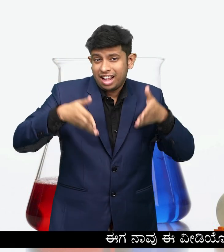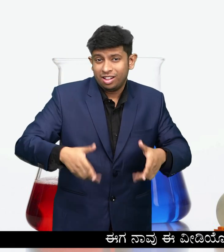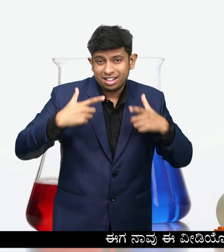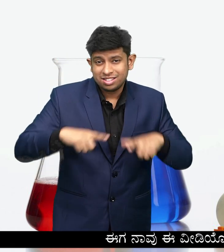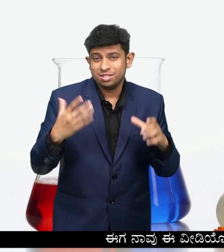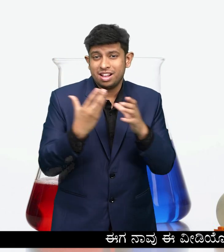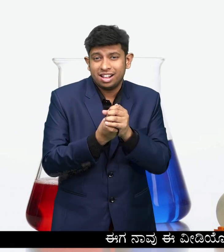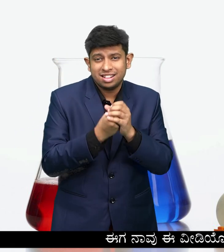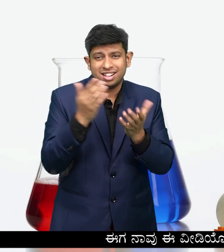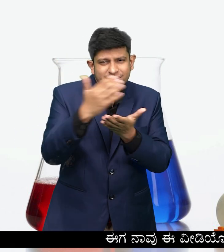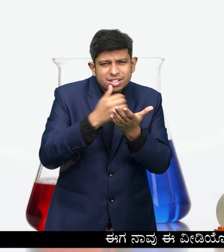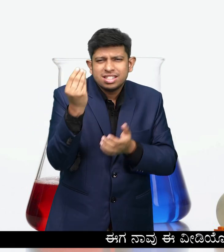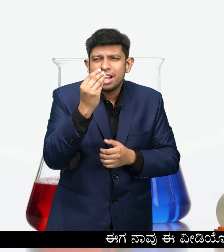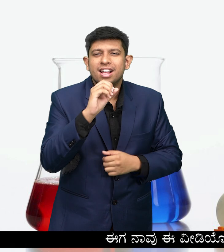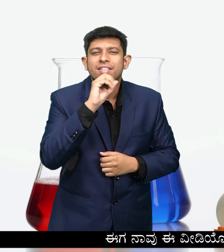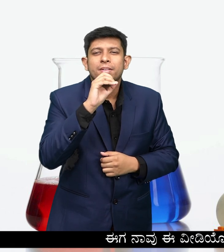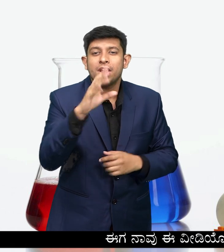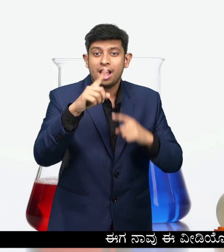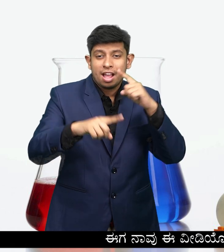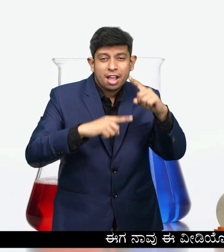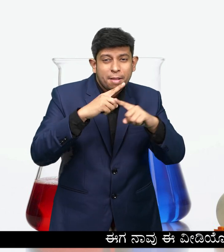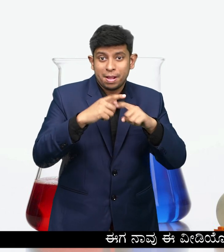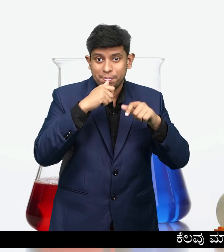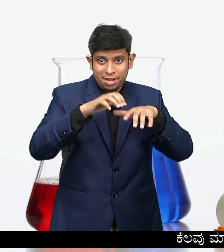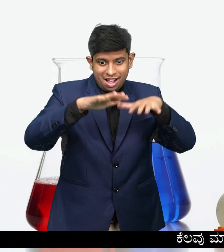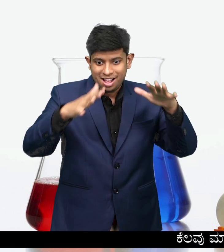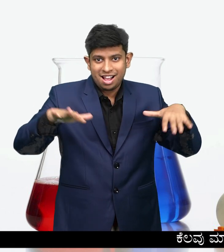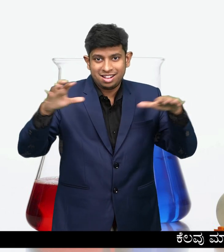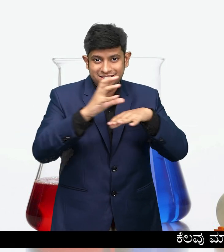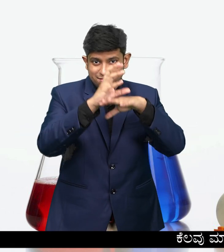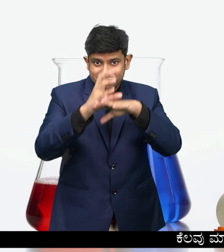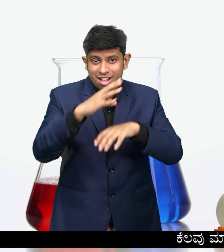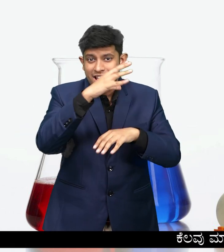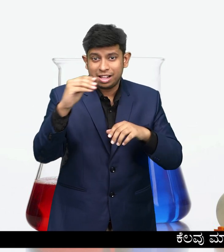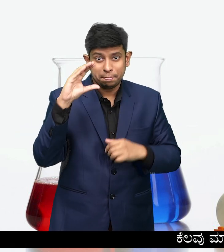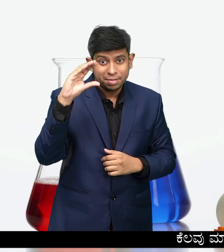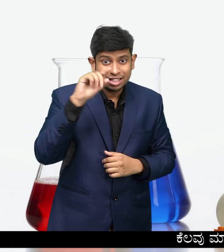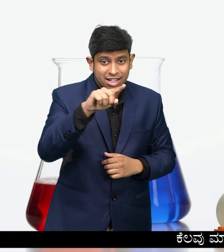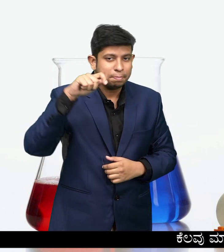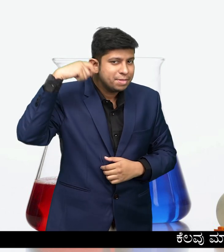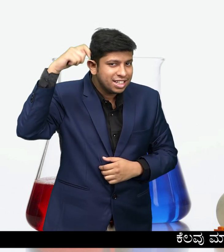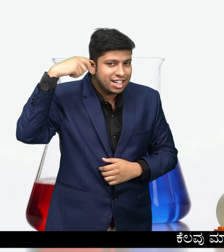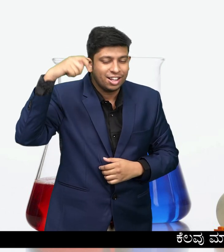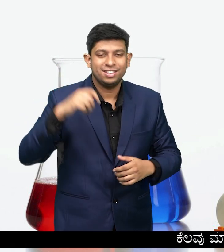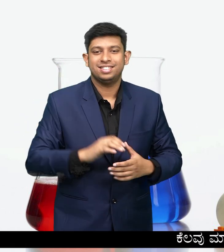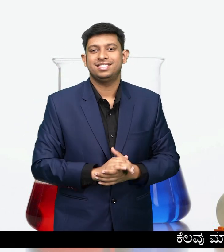ಈಗ ನಾವು ಈ ವಿಡಿಯೋದಲ್ಲಿ ತೇಲುವಿಕೆ ಮತ್ತು ಸಾಂದ್ರತೆಯ ಕುರಿತು ಕೆಲವು ಮಾಹಿತಿಯನ್ನ ಸಂಗ್ರಹಿಸೋಣ.